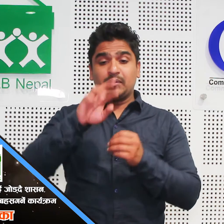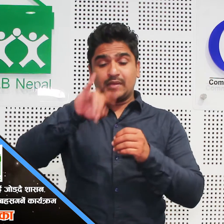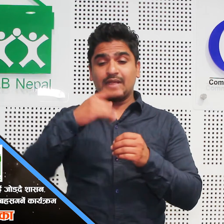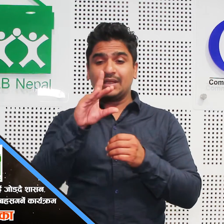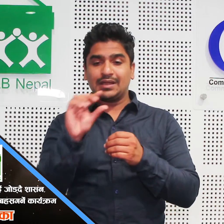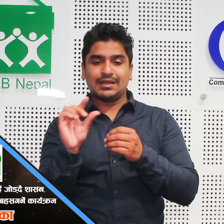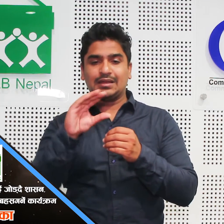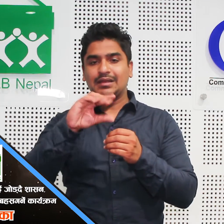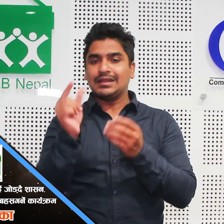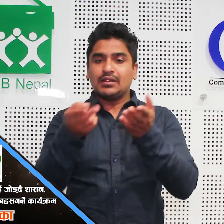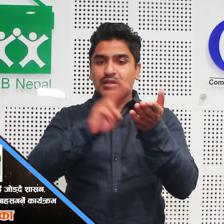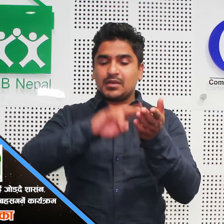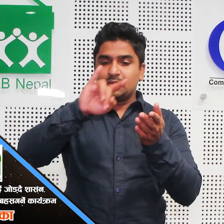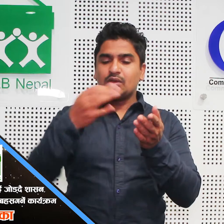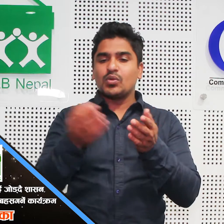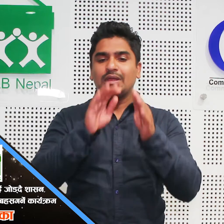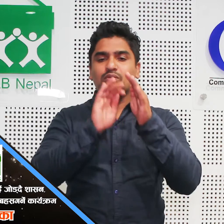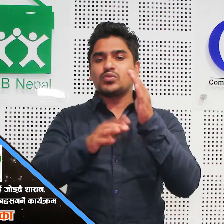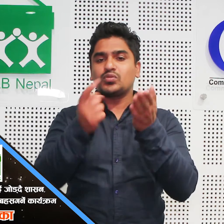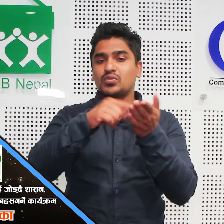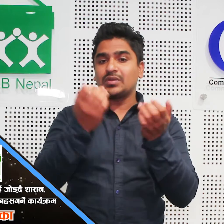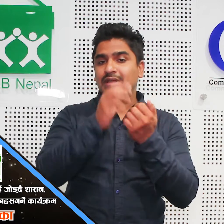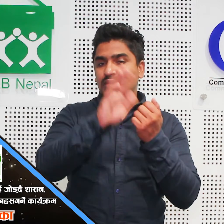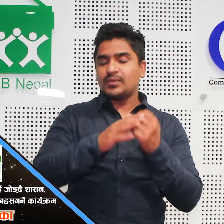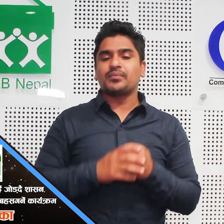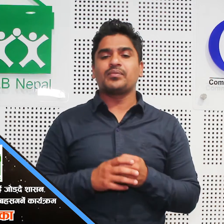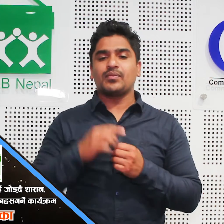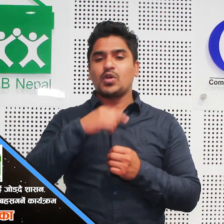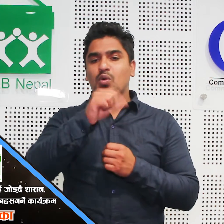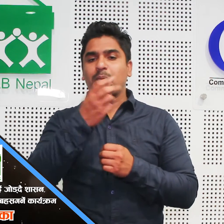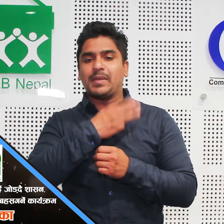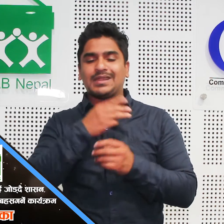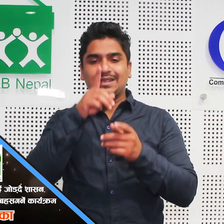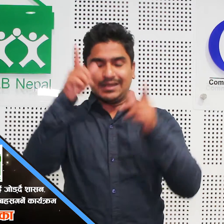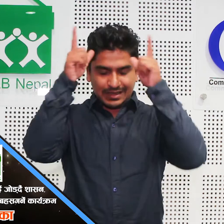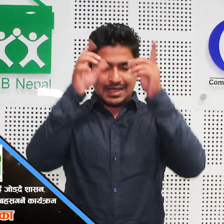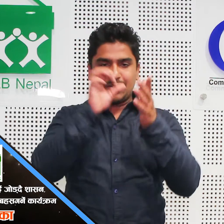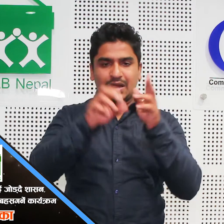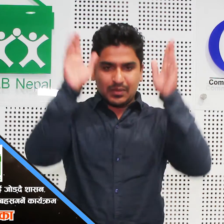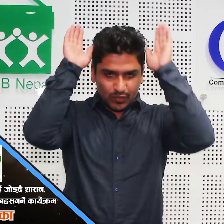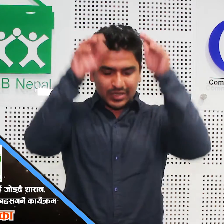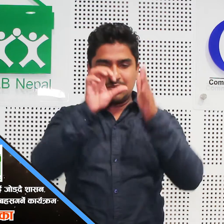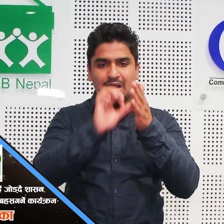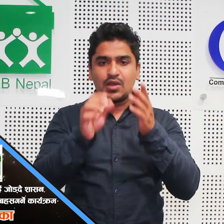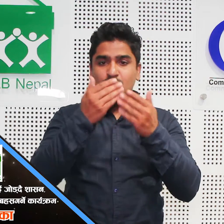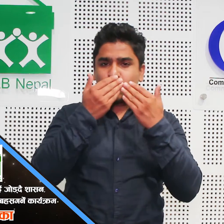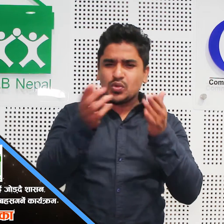अब नयाँ सुचारू गरेको छु। लखिन्दर यादव, हामी गाई पालन भैँसी पालन खोलेको सुरुदेखि हाम्रो